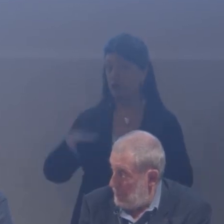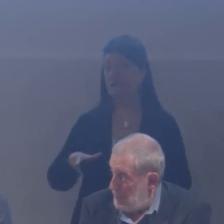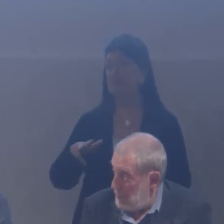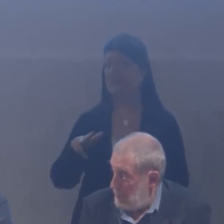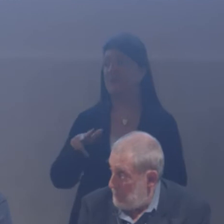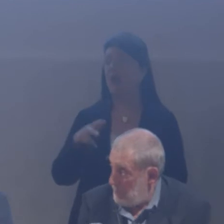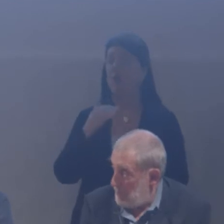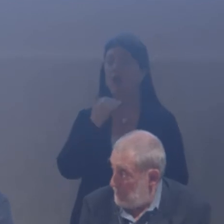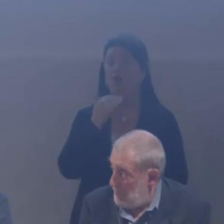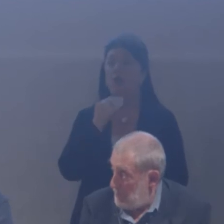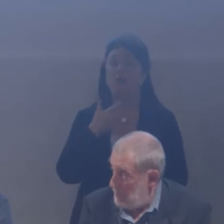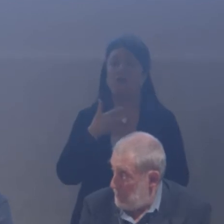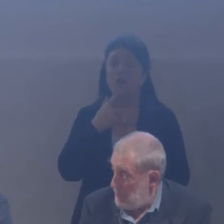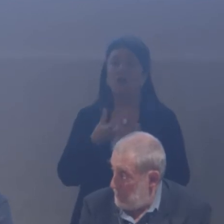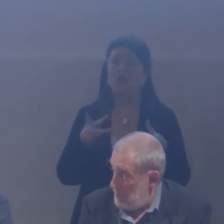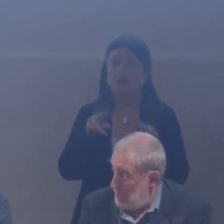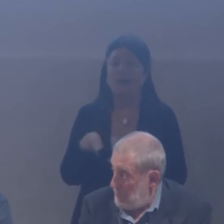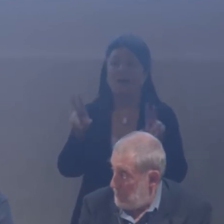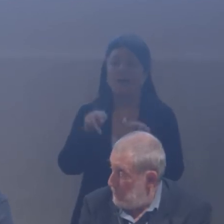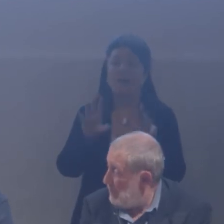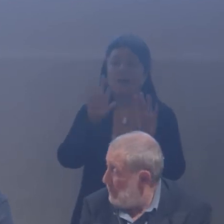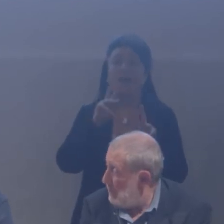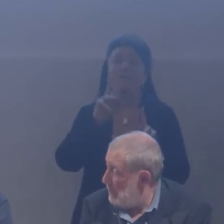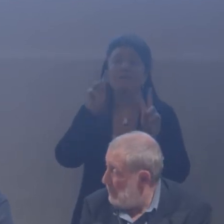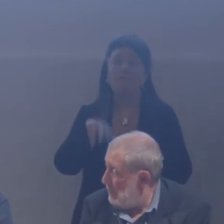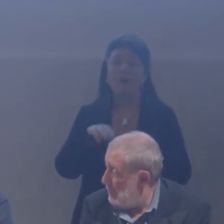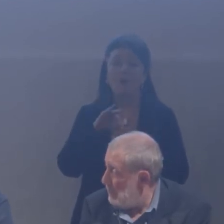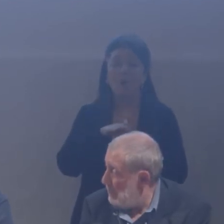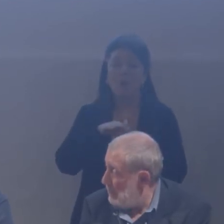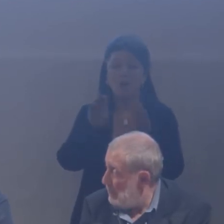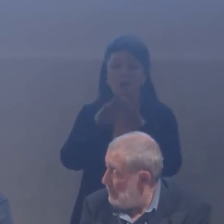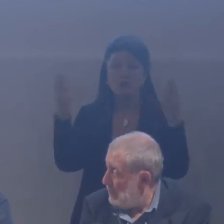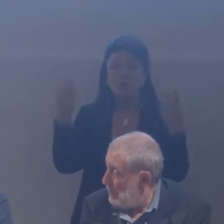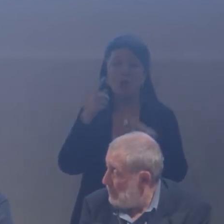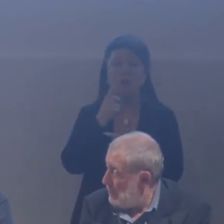essere retorico, ma dovremmo inginocchiarci